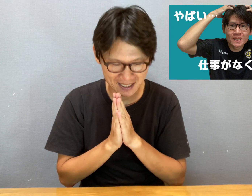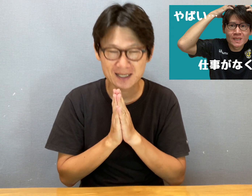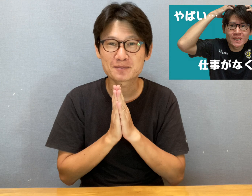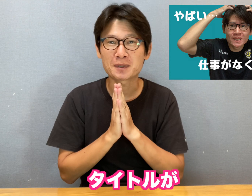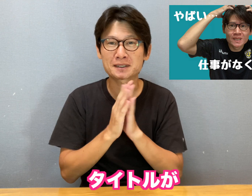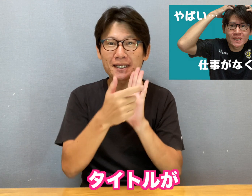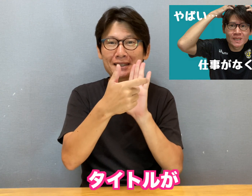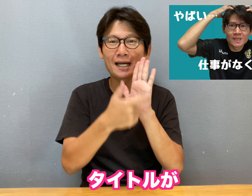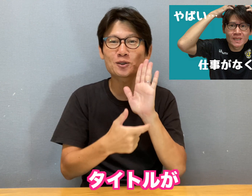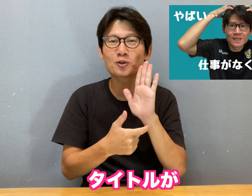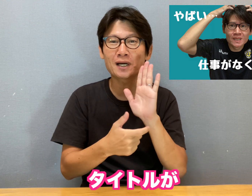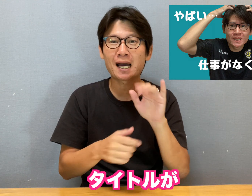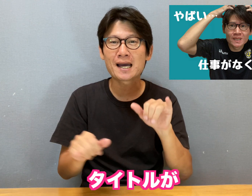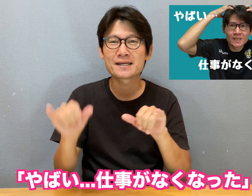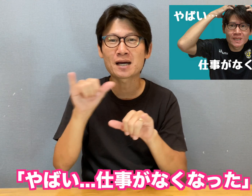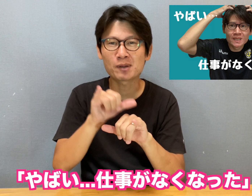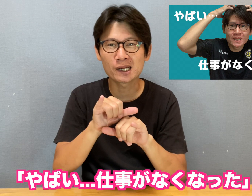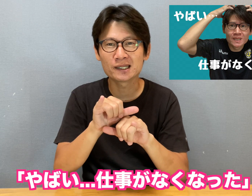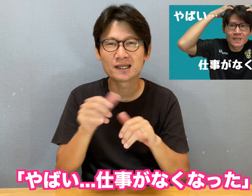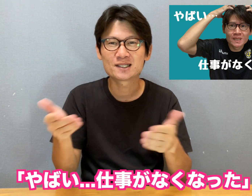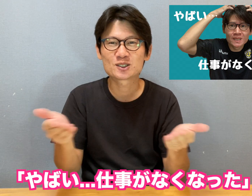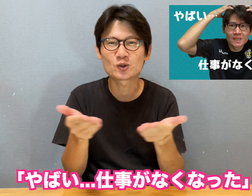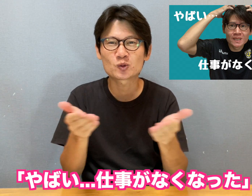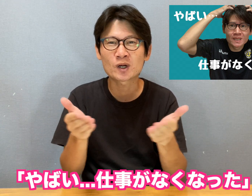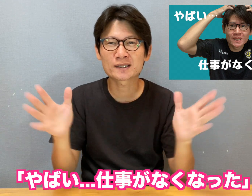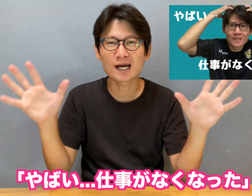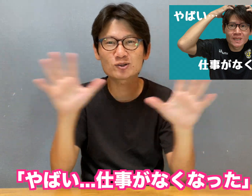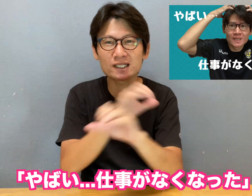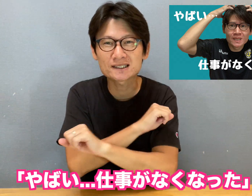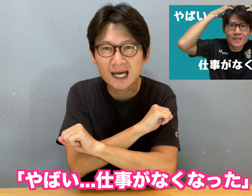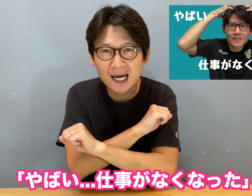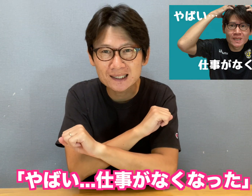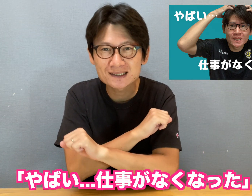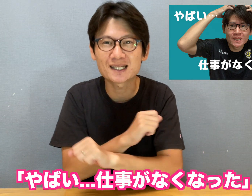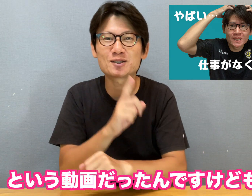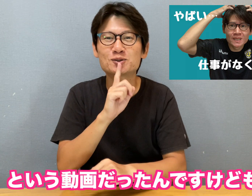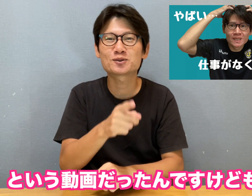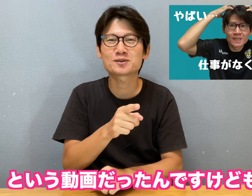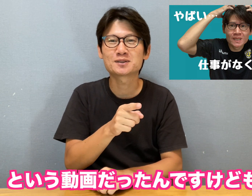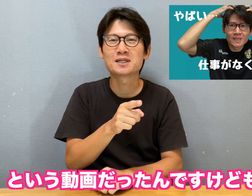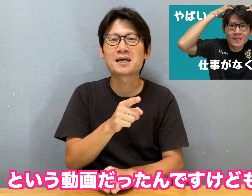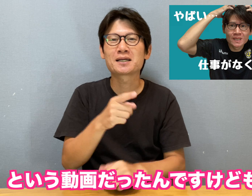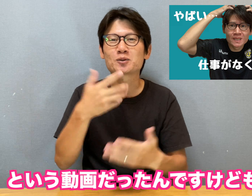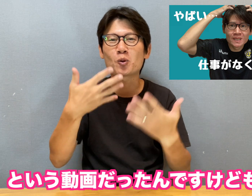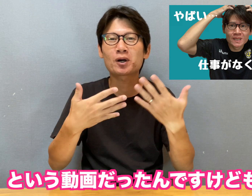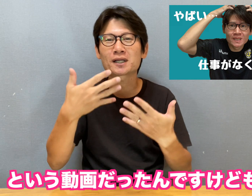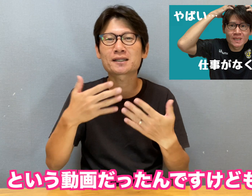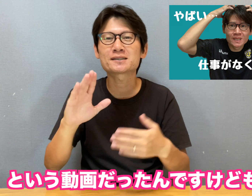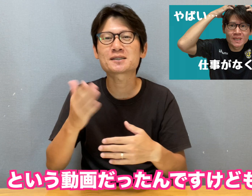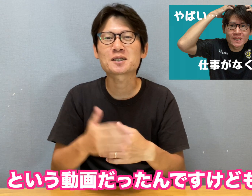ー、待って、タイトルがやばい仕事がなくなったっていう動画なんですけども